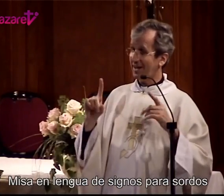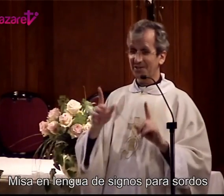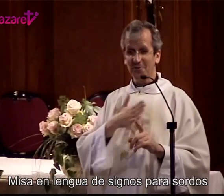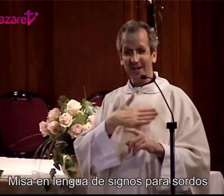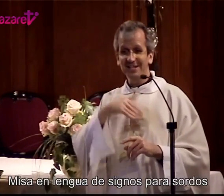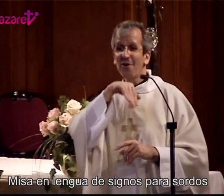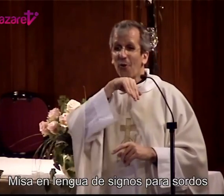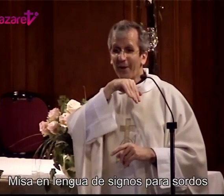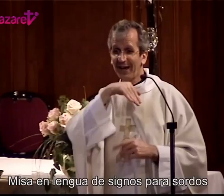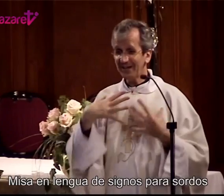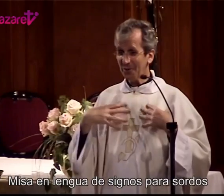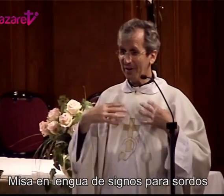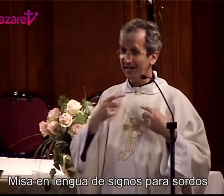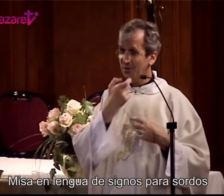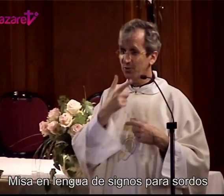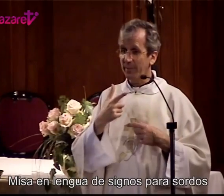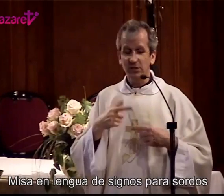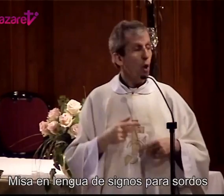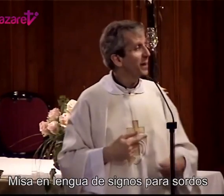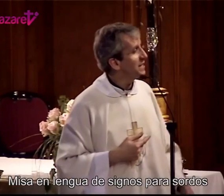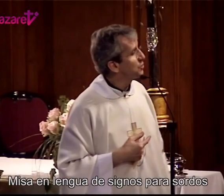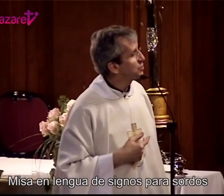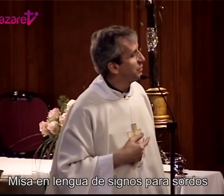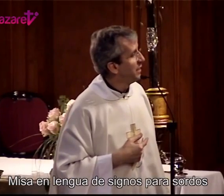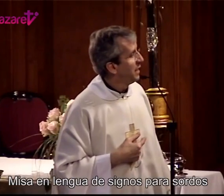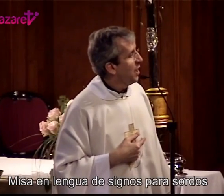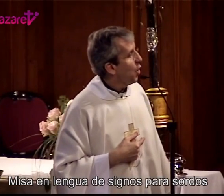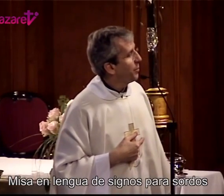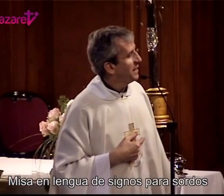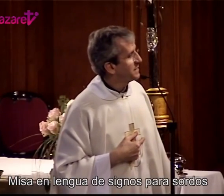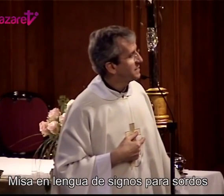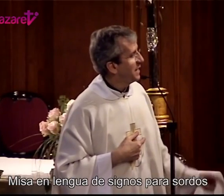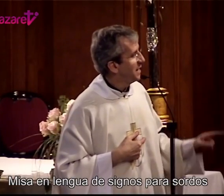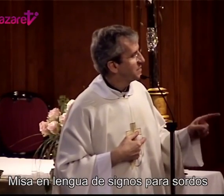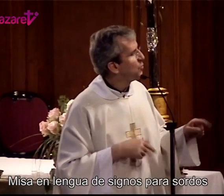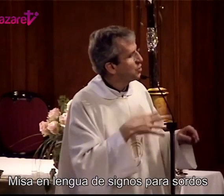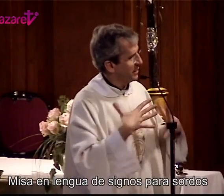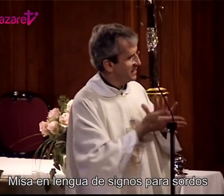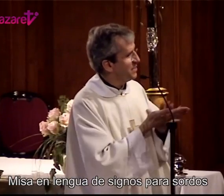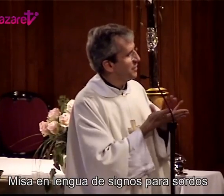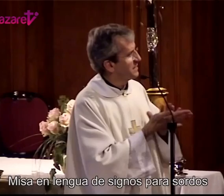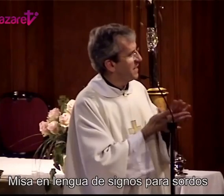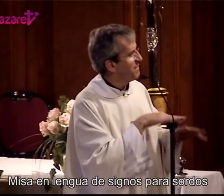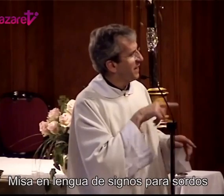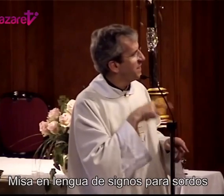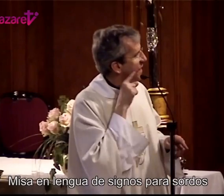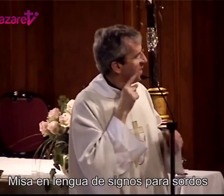como queráis. ¿Ovejas, ovejas? ¿Qué os gusta más? ¿Ovejas cómo son? ¿Ovellas? Las, ¿cómo son? ¿Qué signo es en Francia?